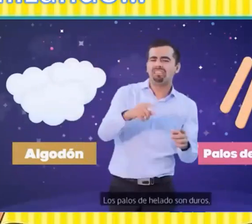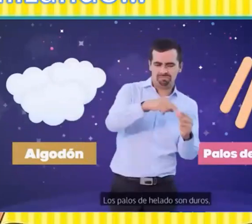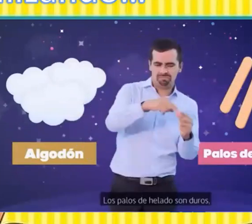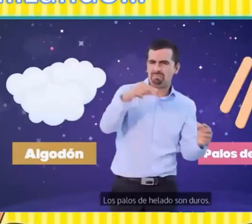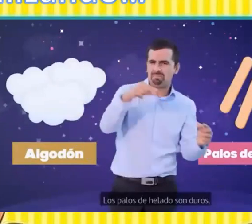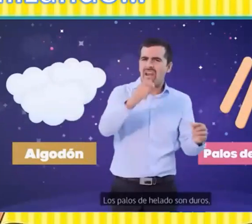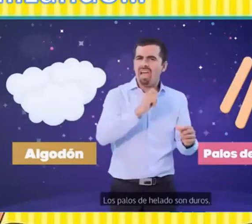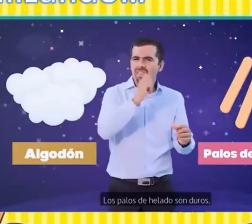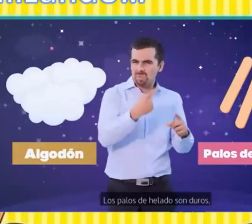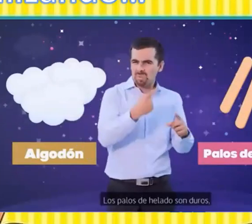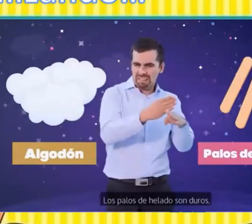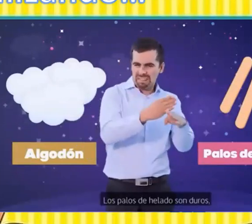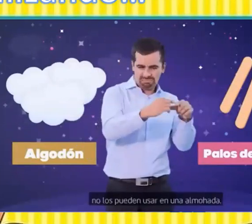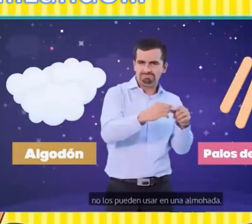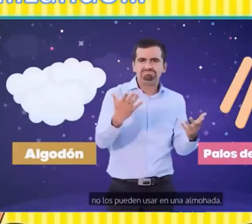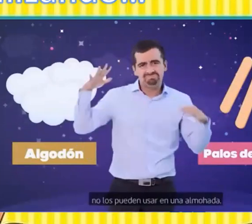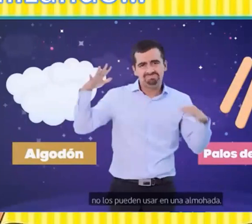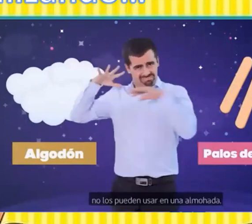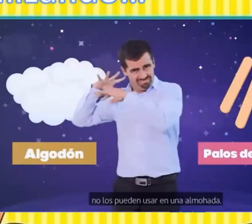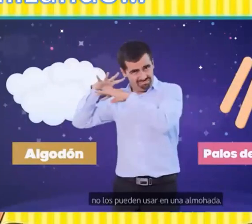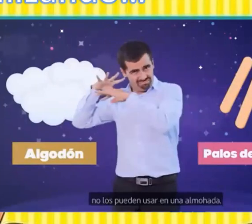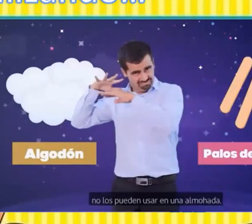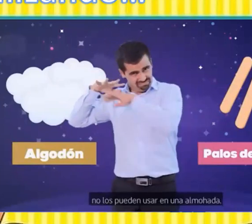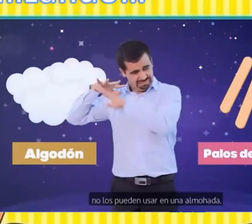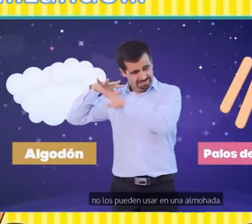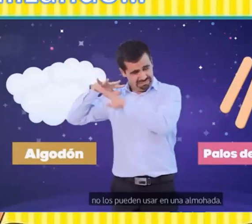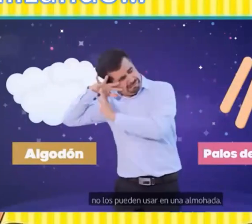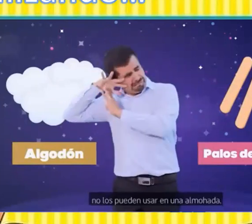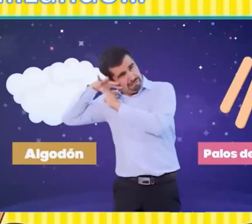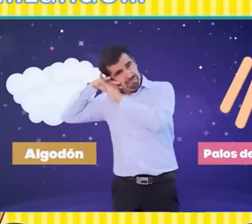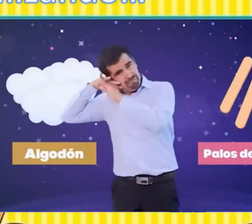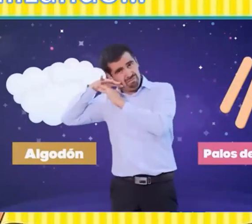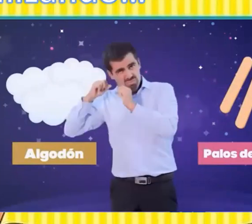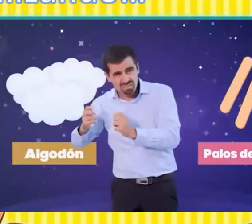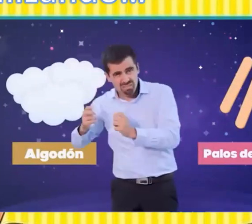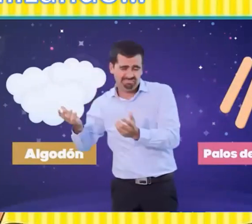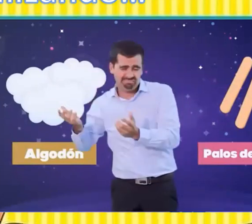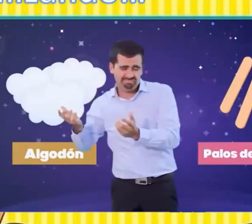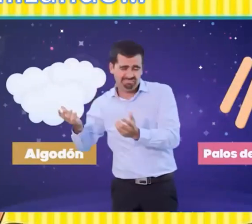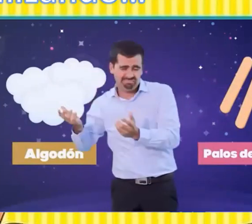Los palos de helado son duros. No los pueden usar en una almohada.